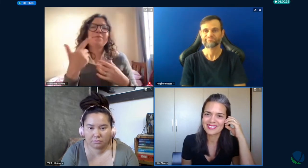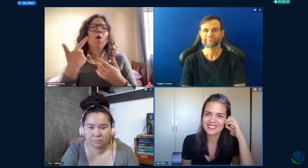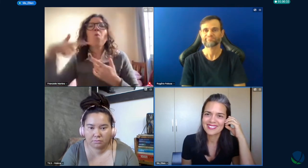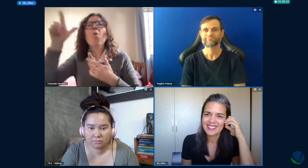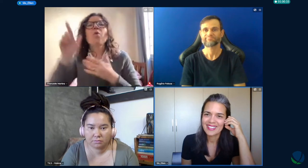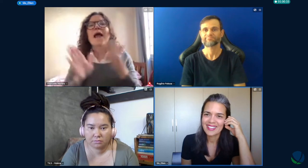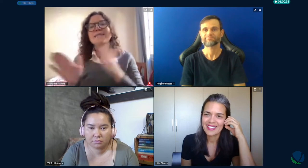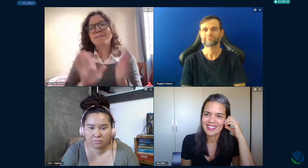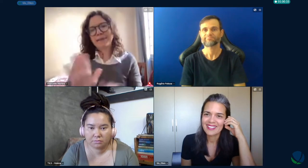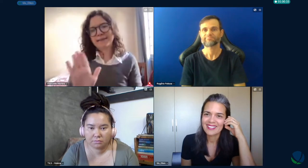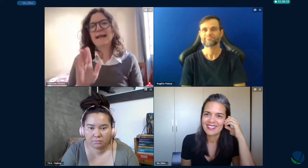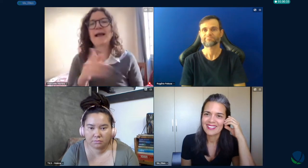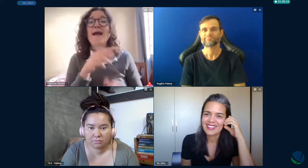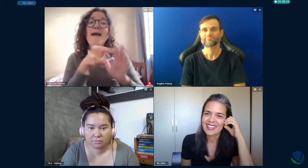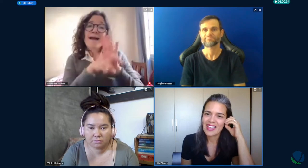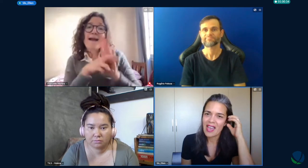isso.